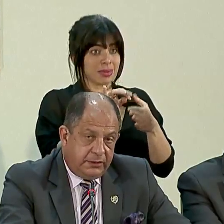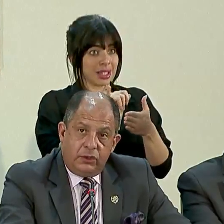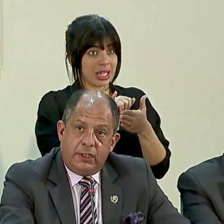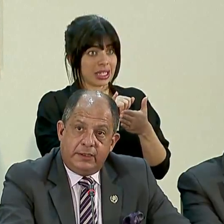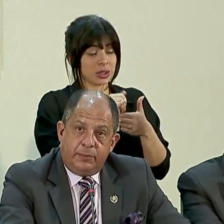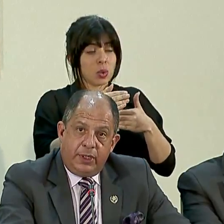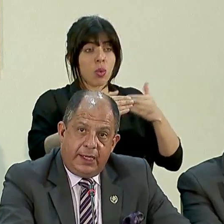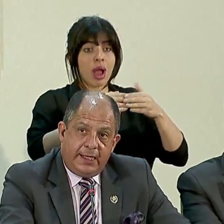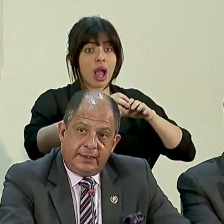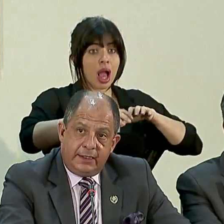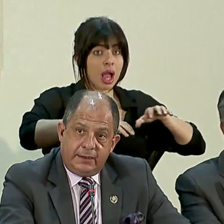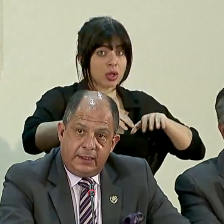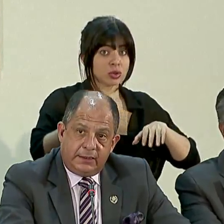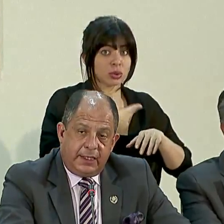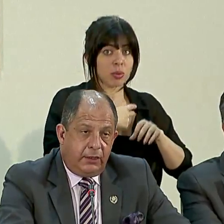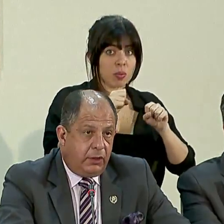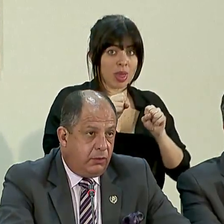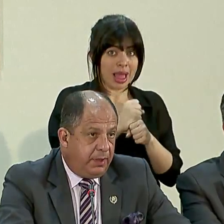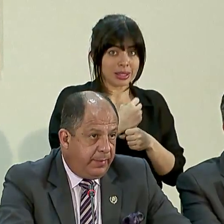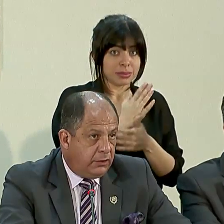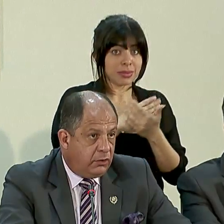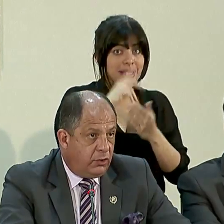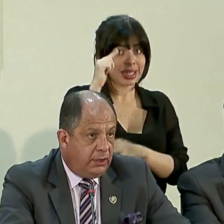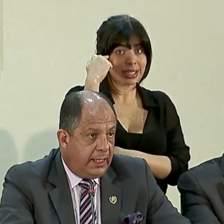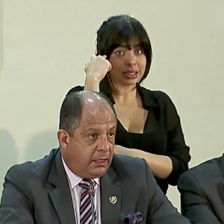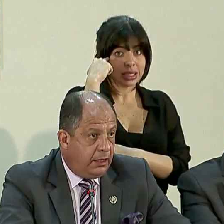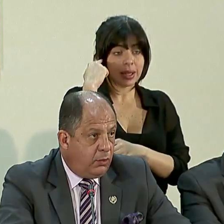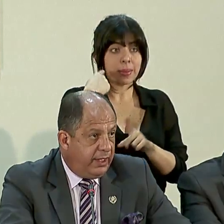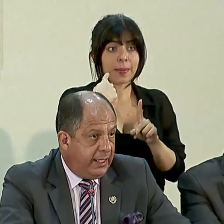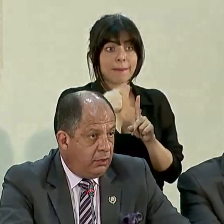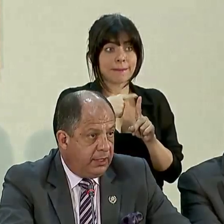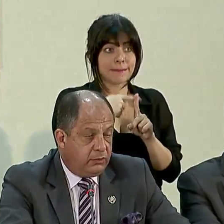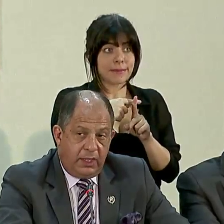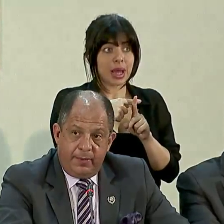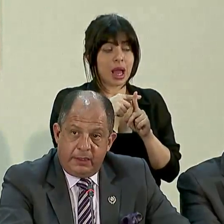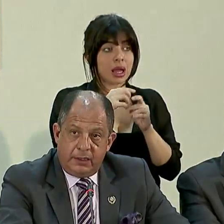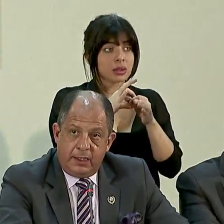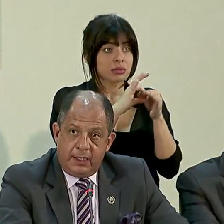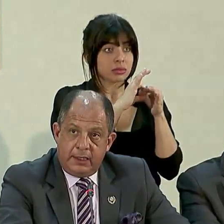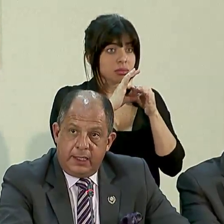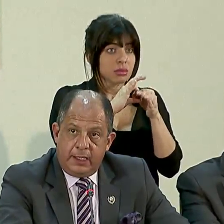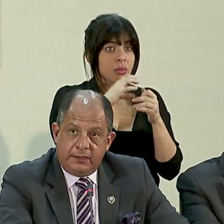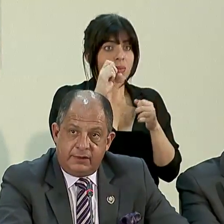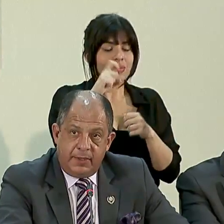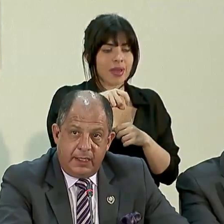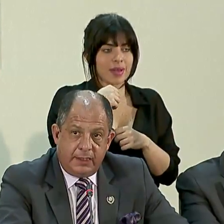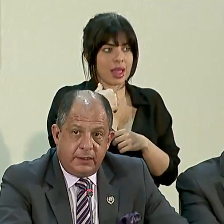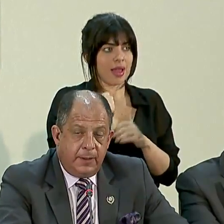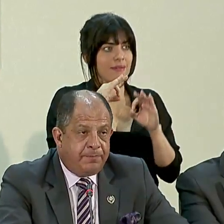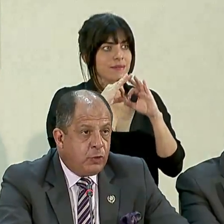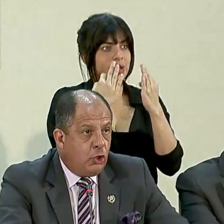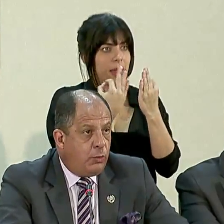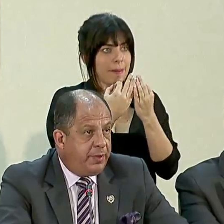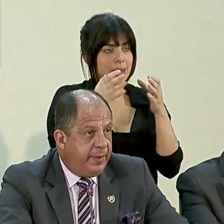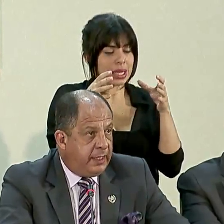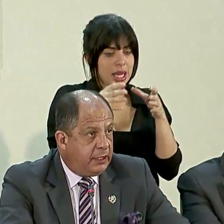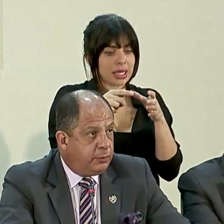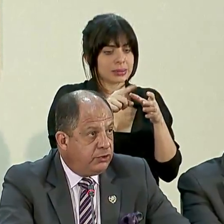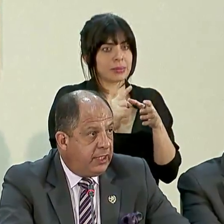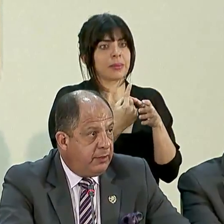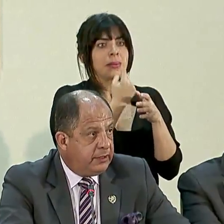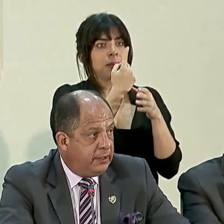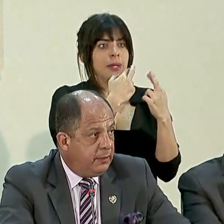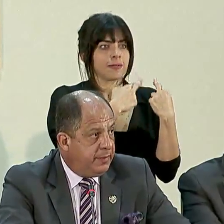toda acción que se pueda hacer desde el Estado en complemento con el cuidado que naturalmente tienen que tener las familias como